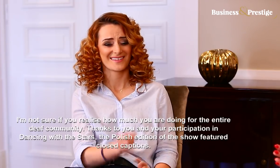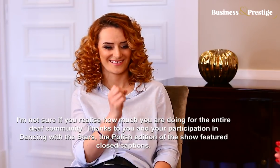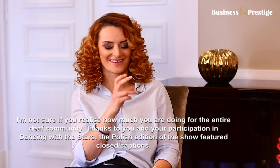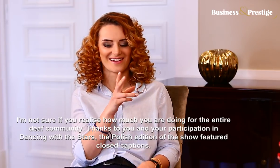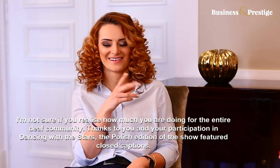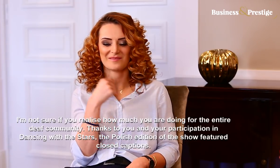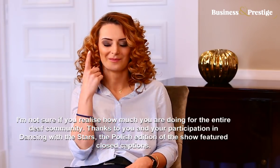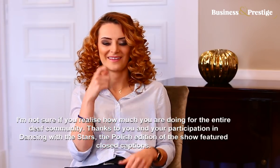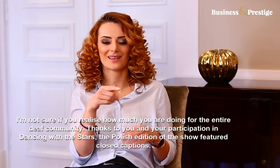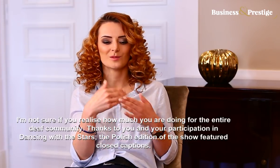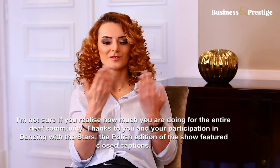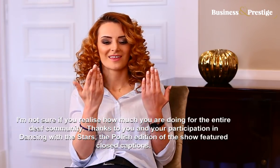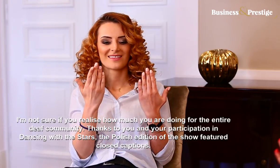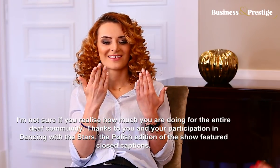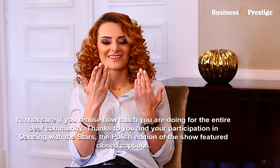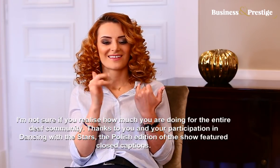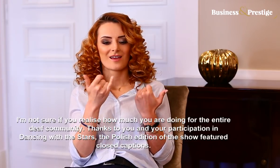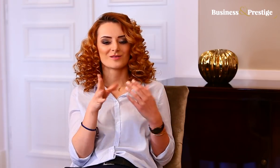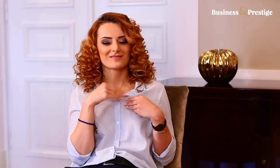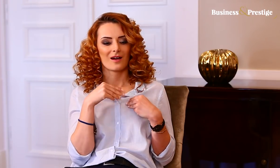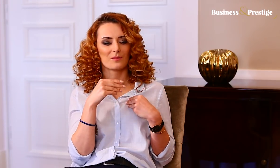tego szczęśliwa, dumna?